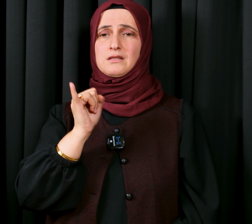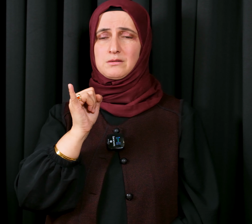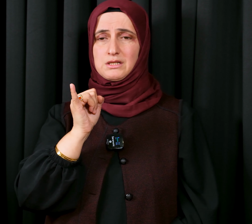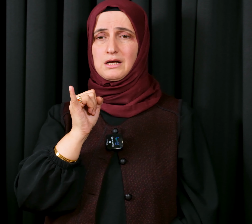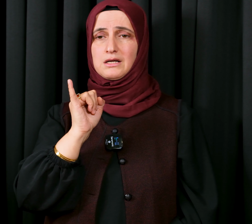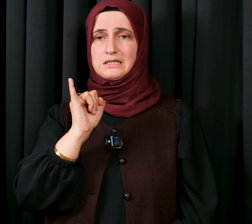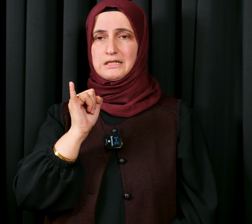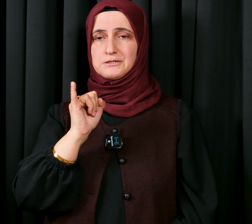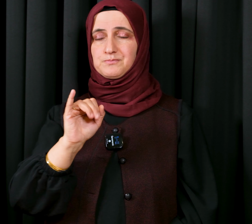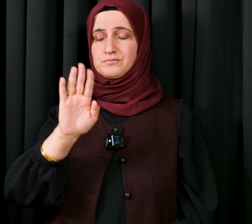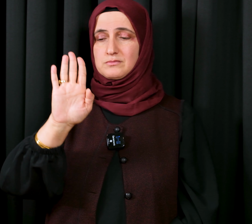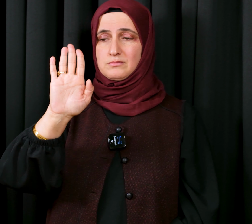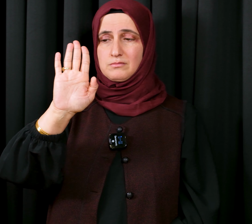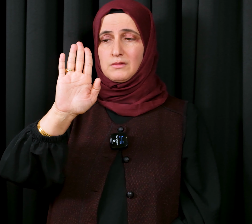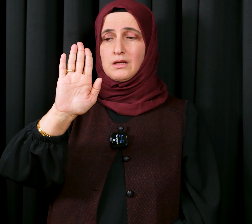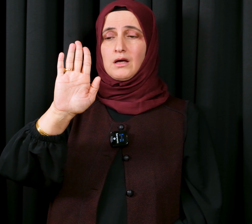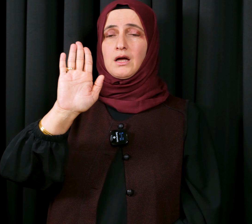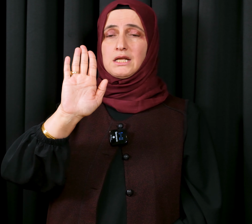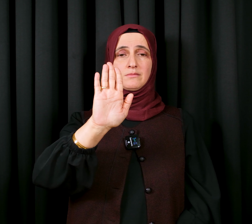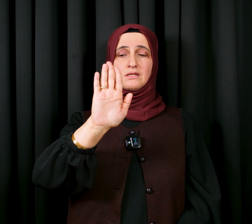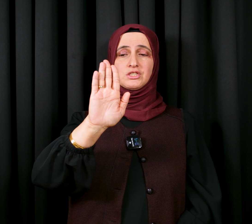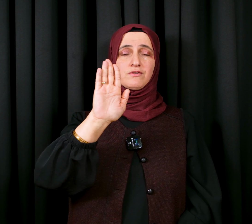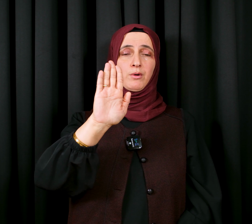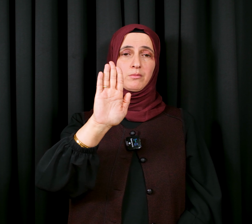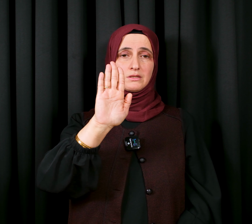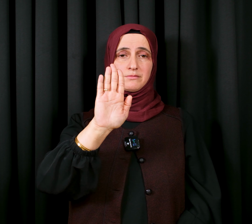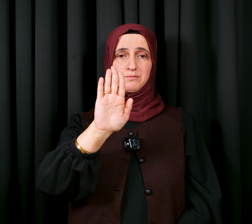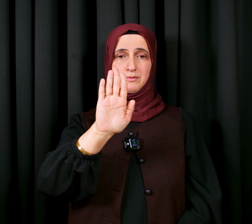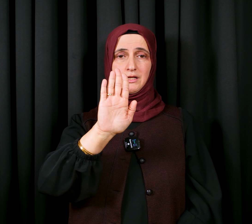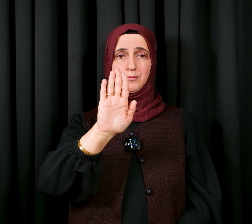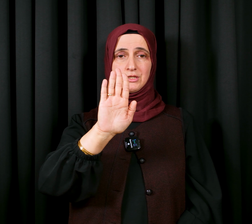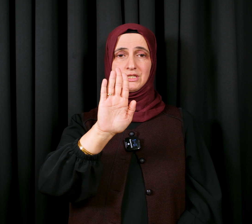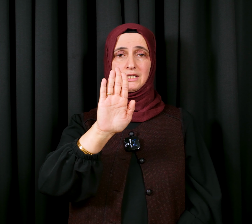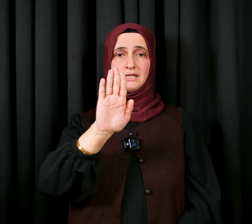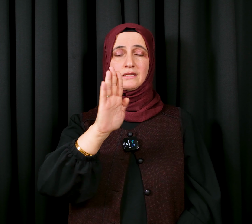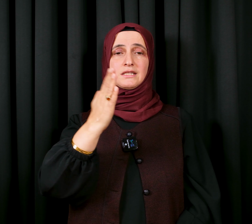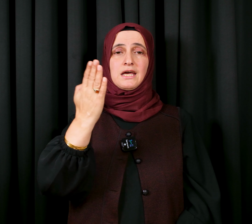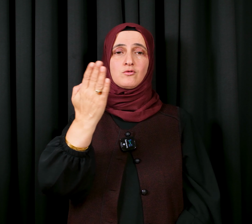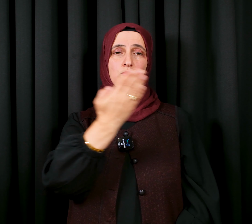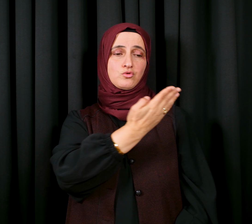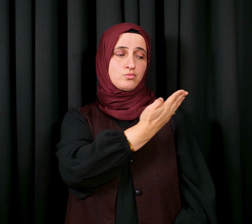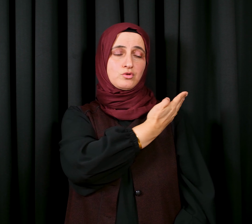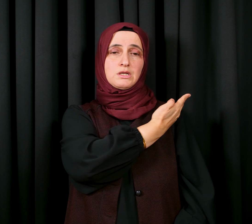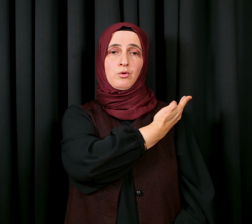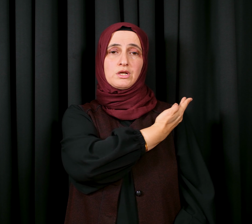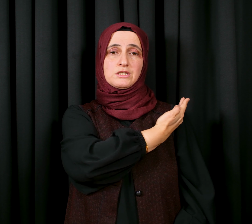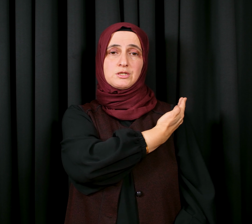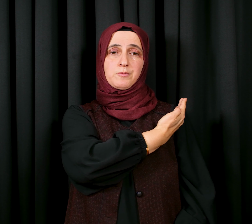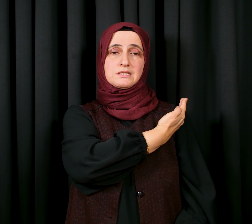anlamına da gelir. Elimiz açık ve parmaklarımız birbirine yapışık şekilde diğer omuzumuza böyle çapraz